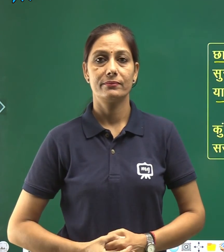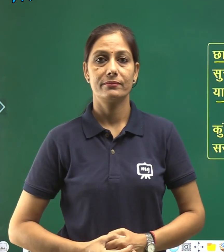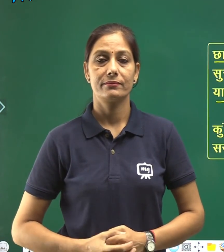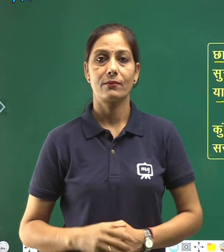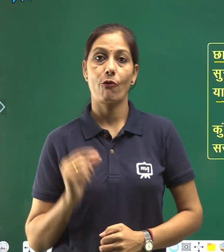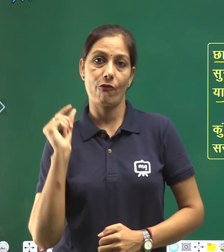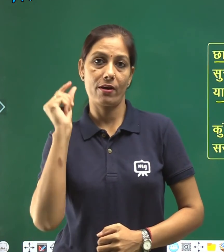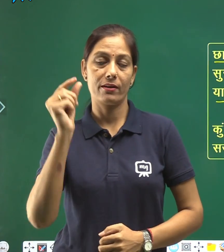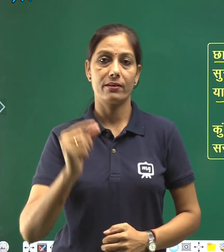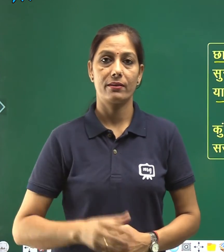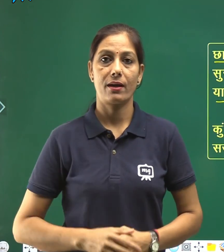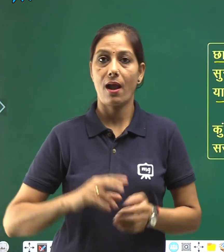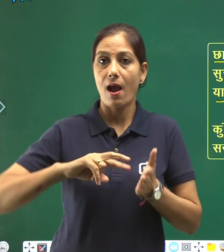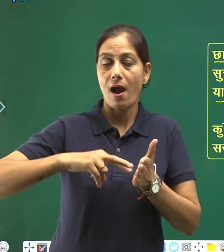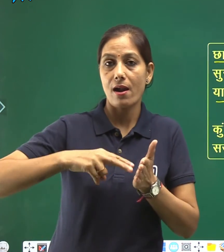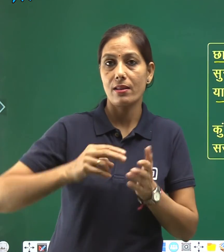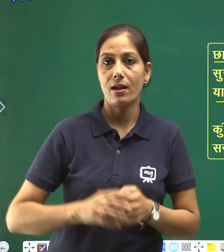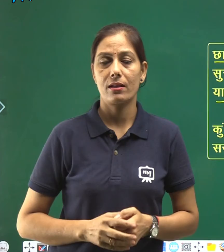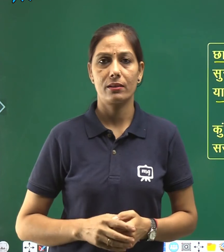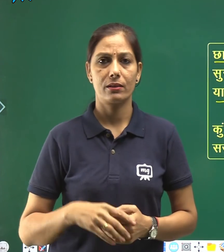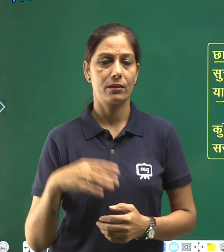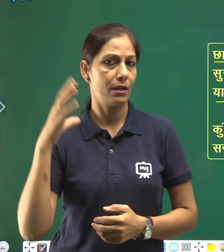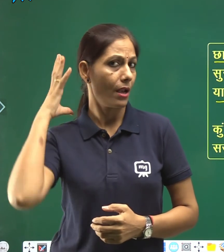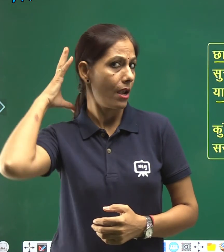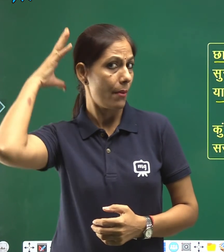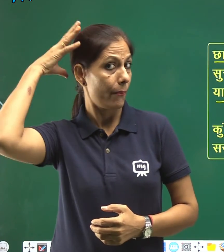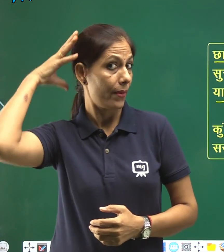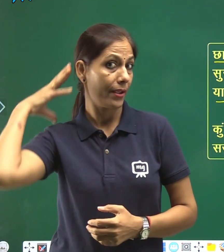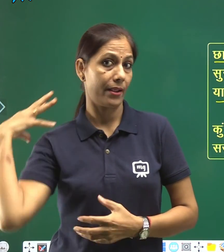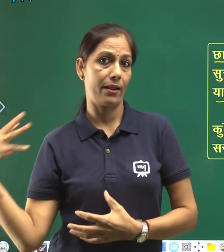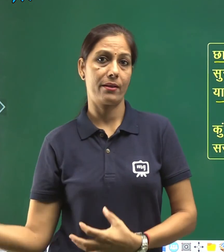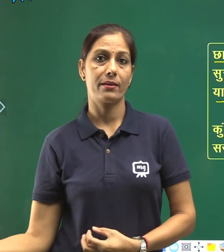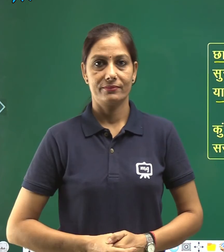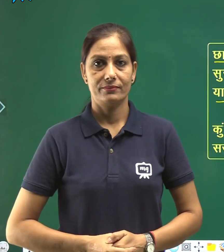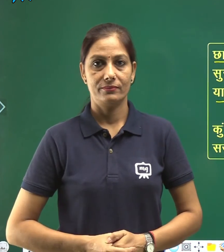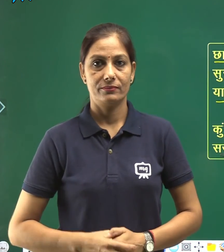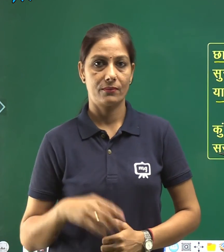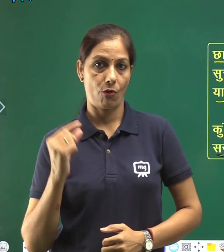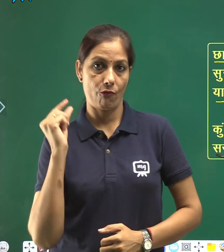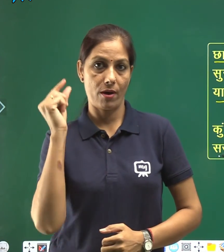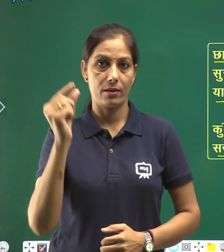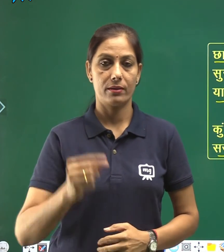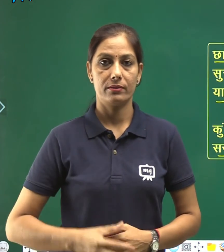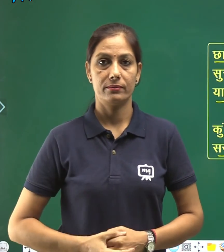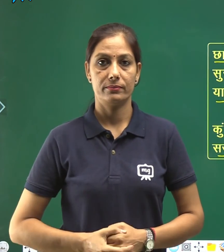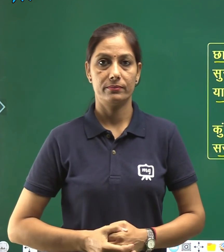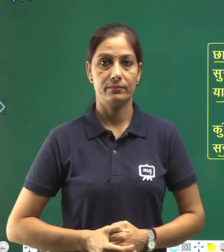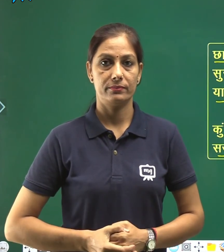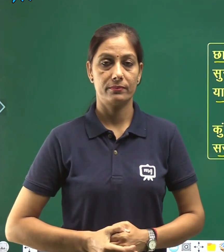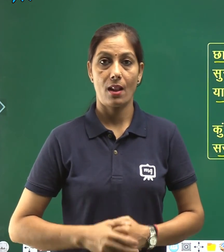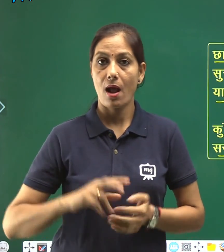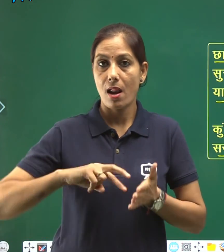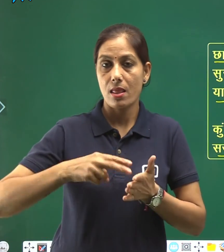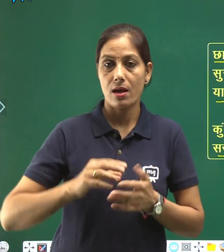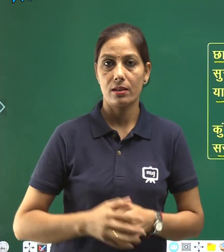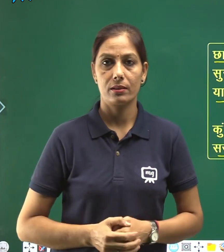कुंतल अर्थात लंबे केश, सरमाया